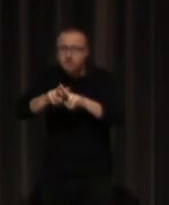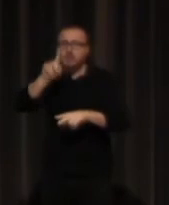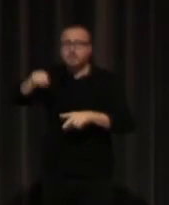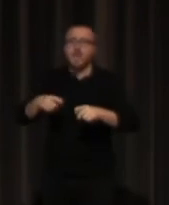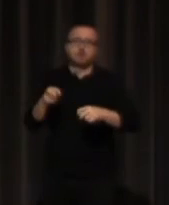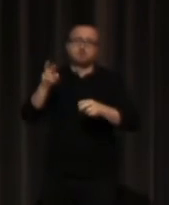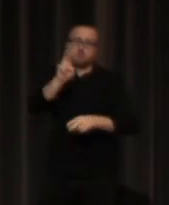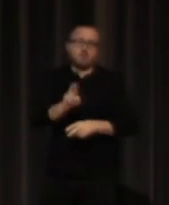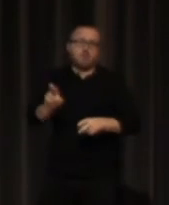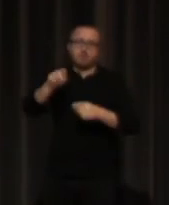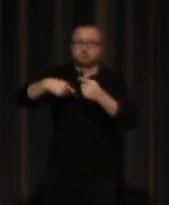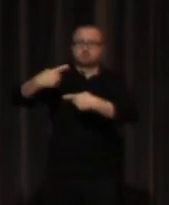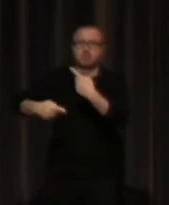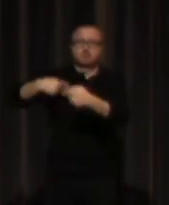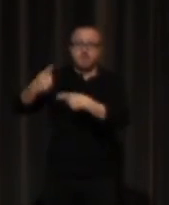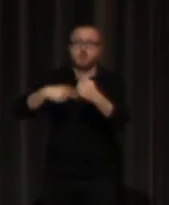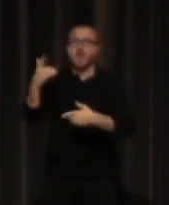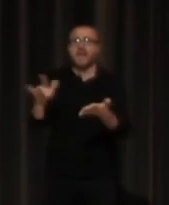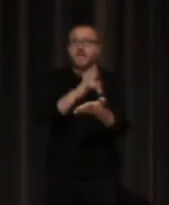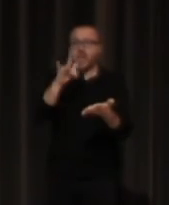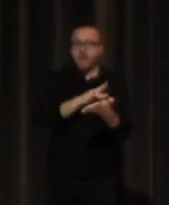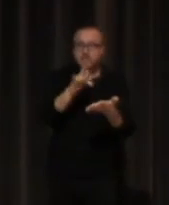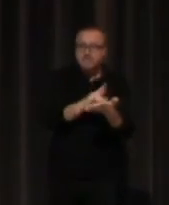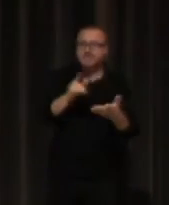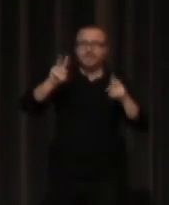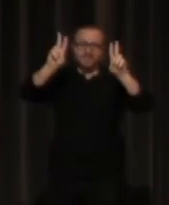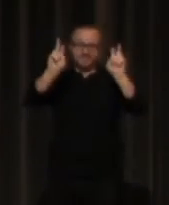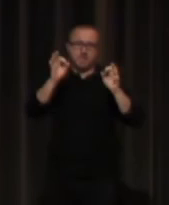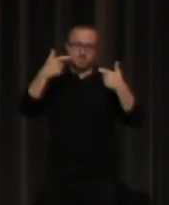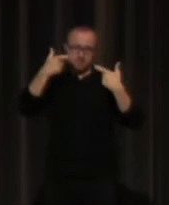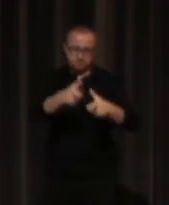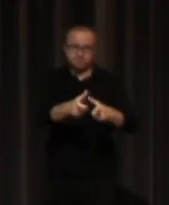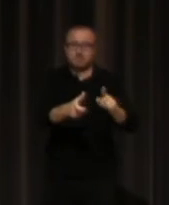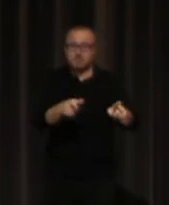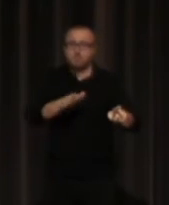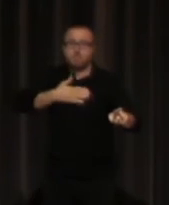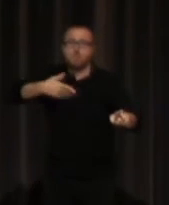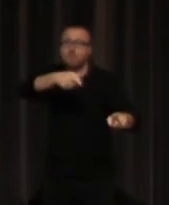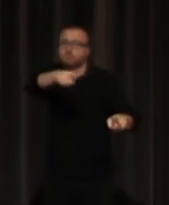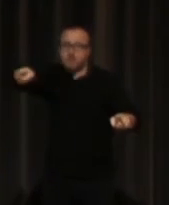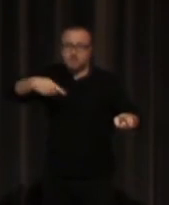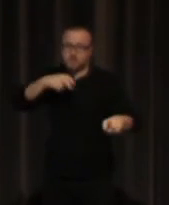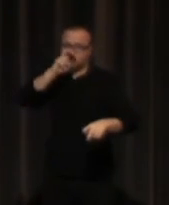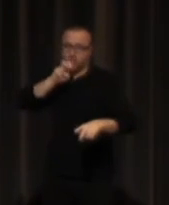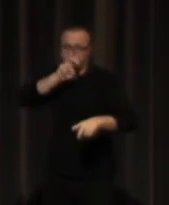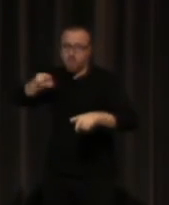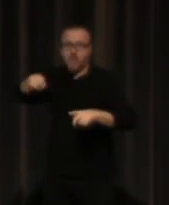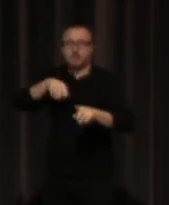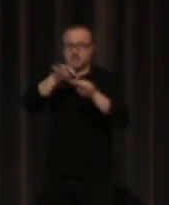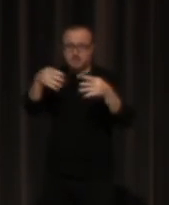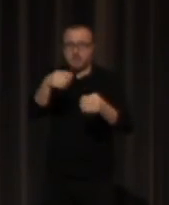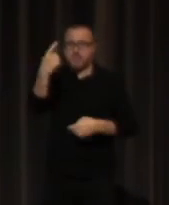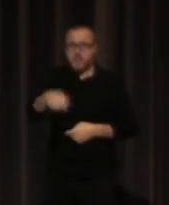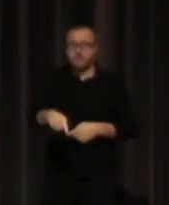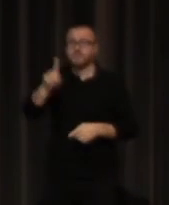regularment estudis en diverses revistes especialitzades que podeu consultar. A més, és autora de diversos llibres